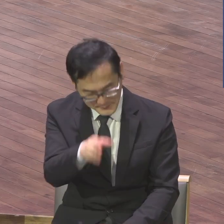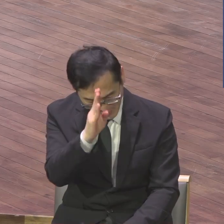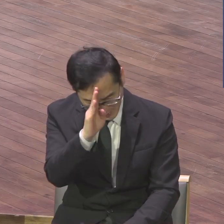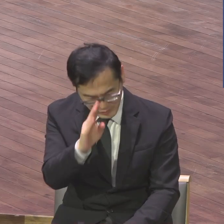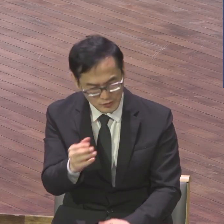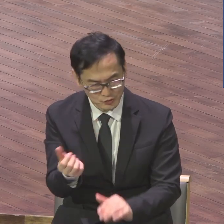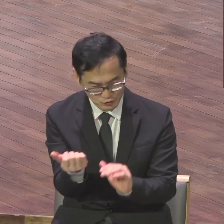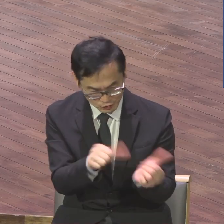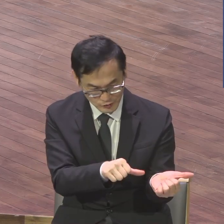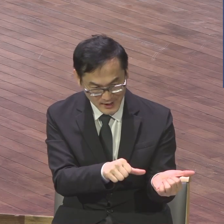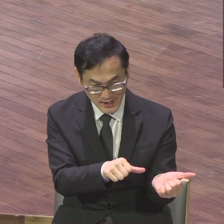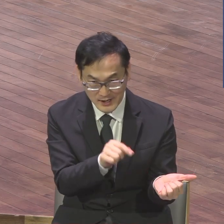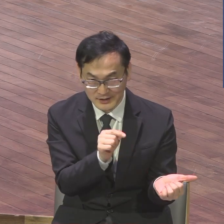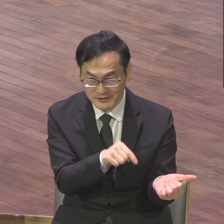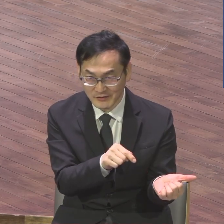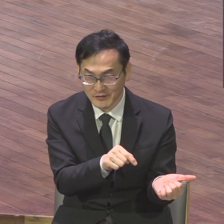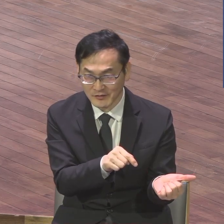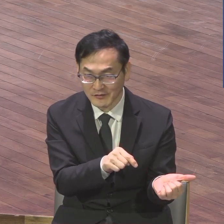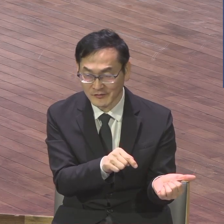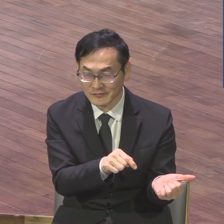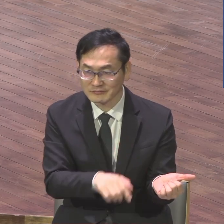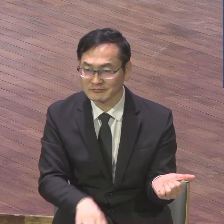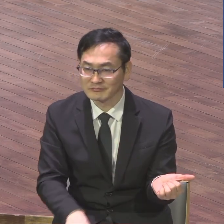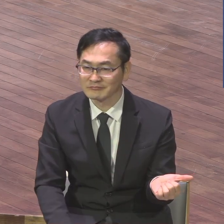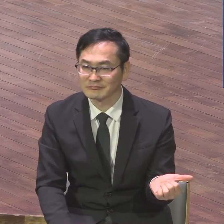이런 부분에 대해서 병들었다 죽었다